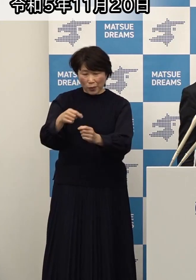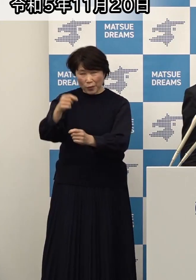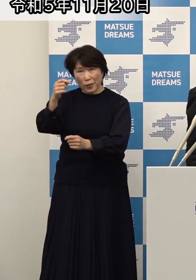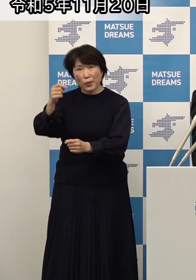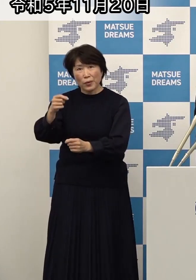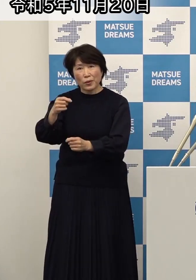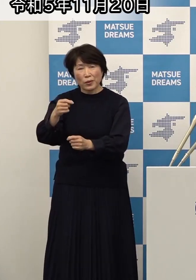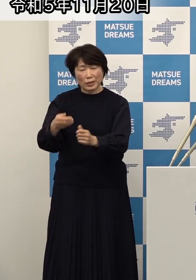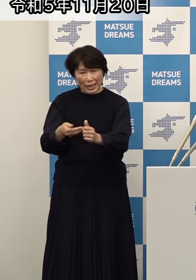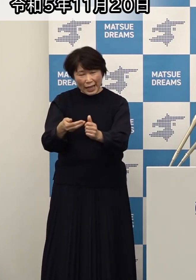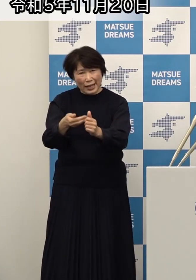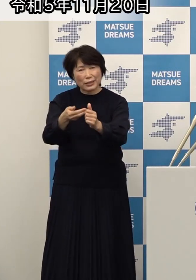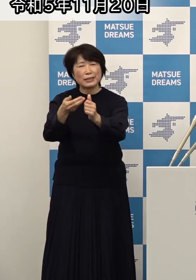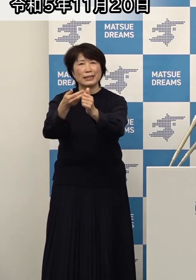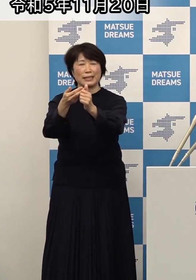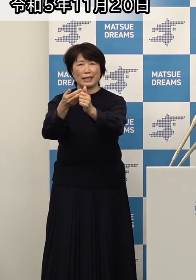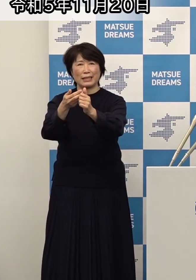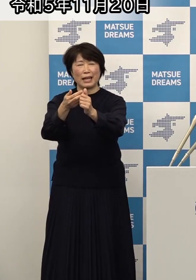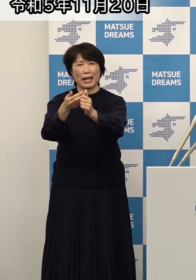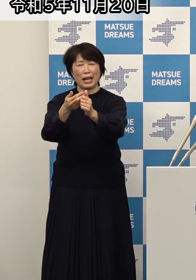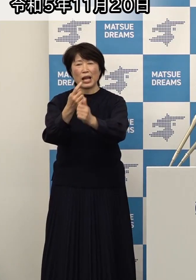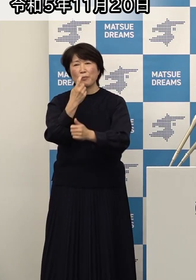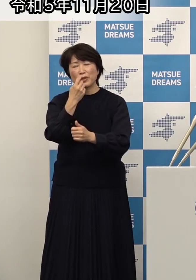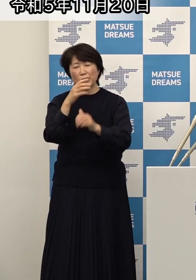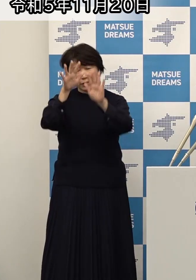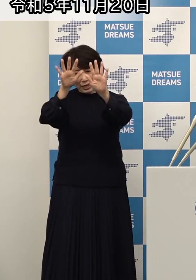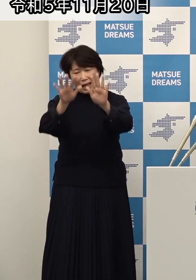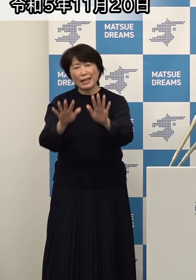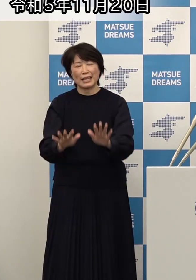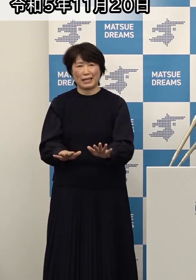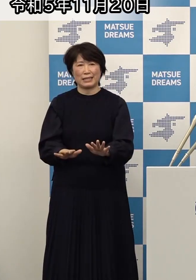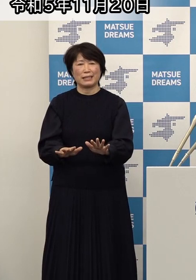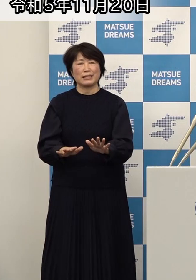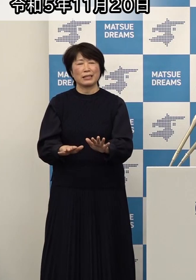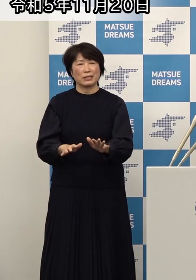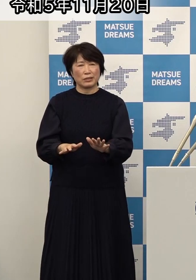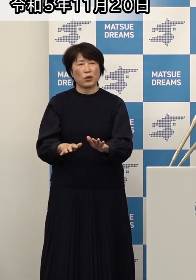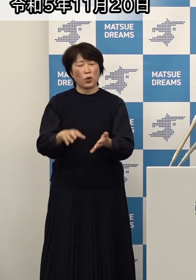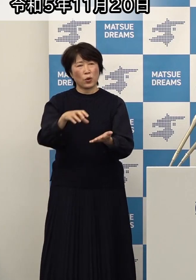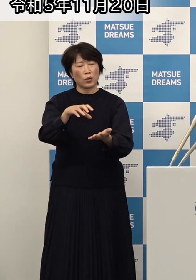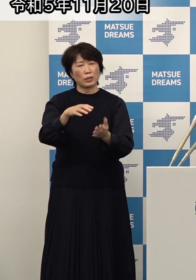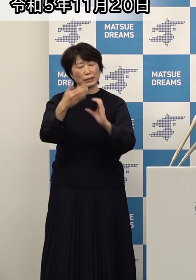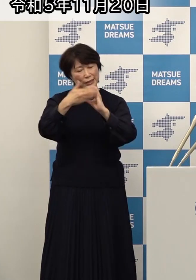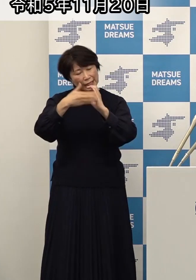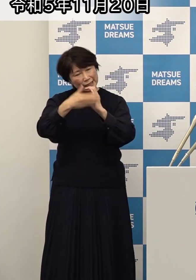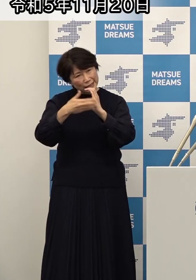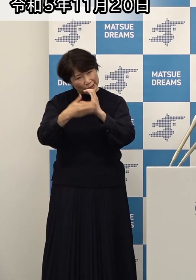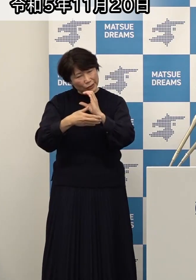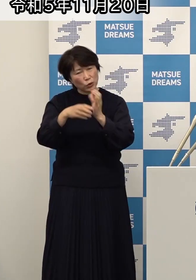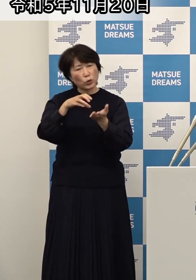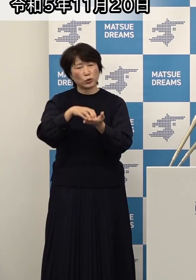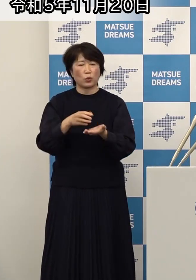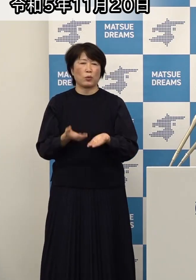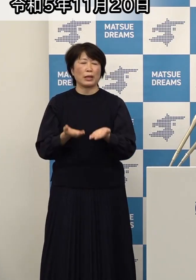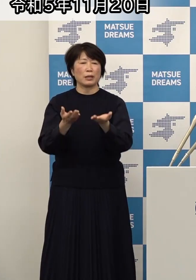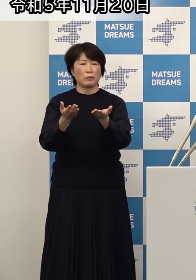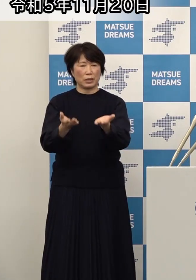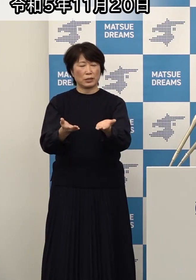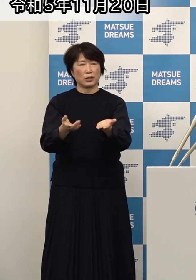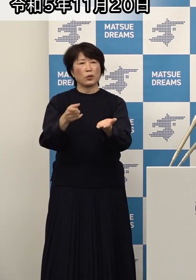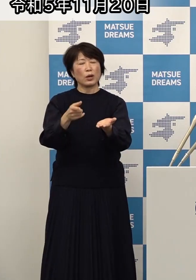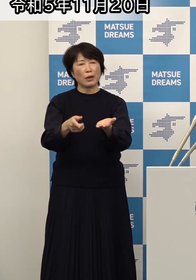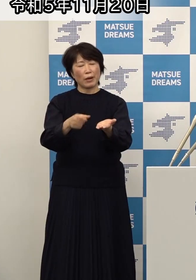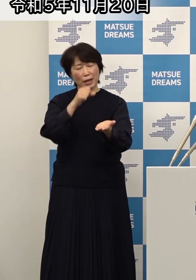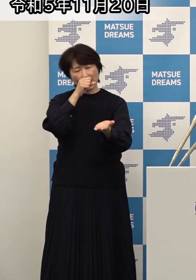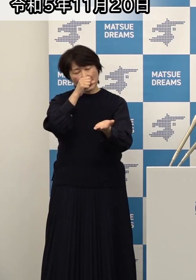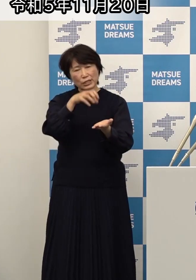るというものでございまして、入賞者の方を表彰させていただきます。最優秀賞は徳